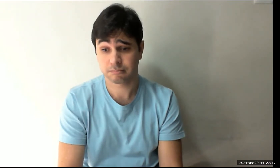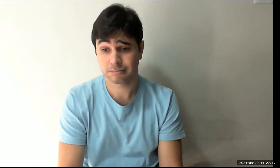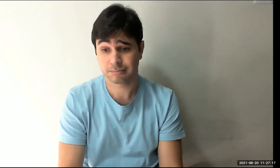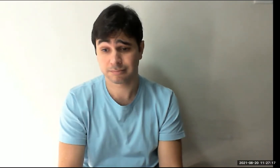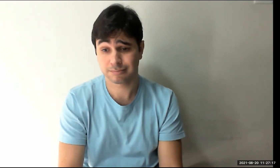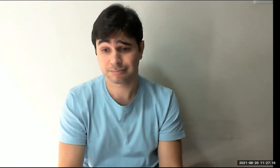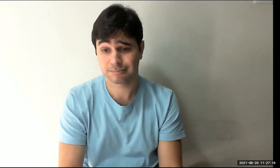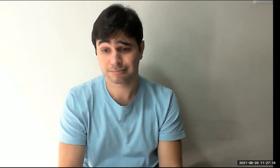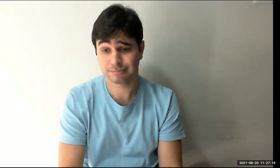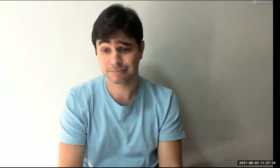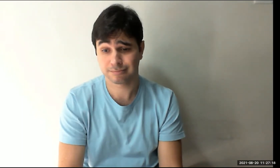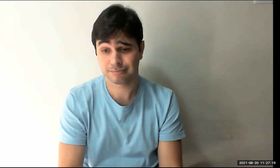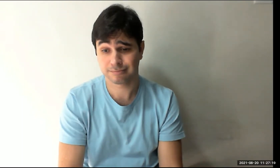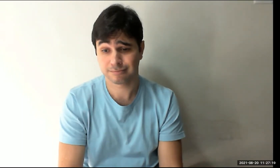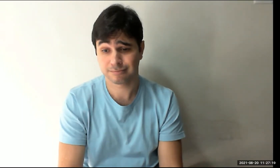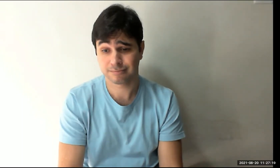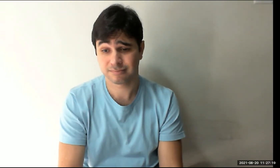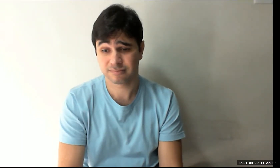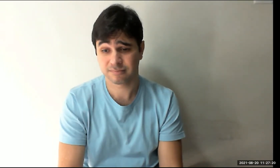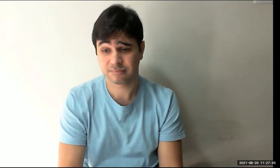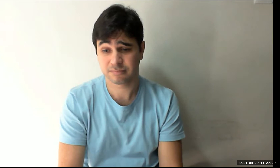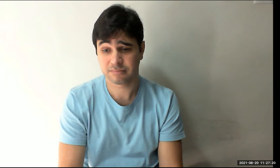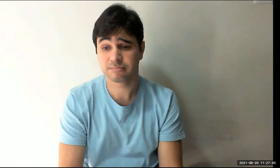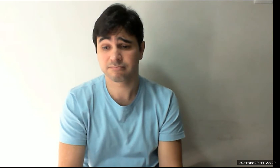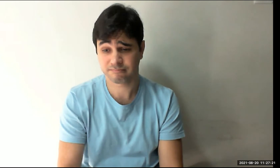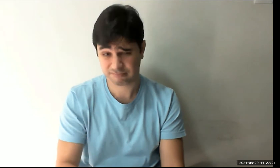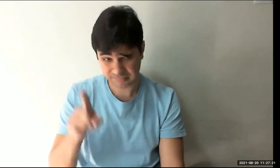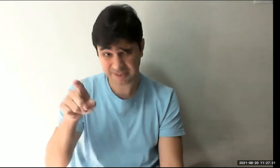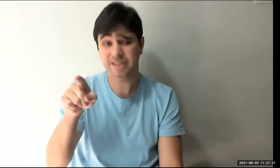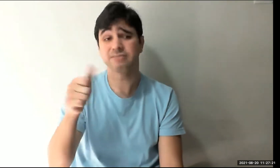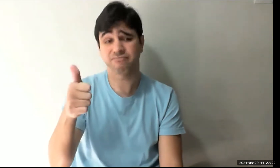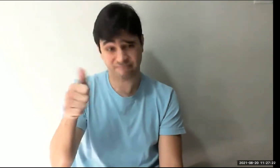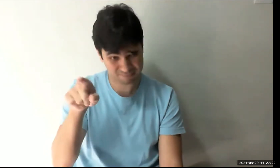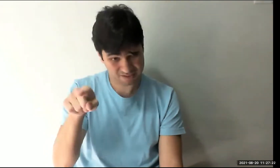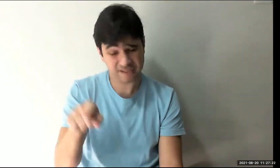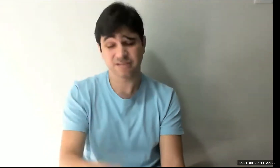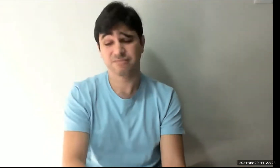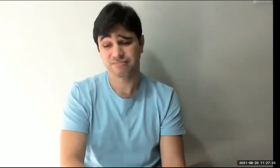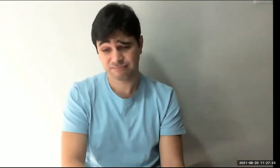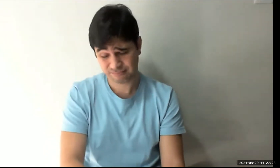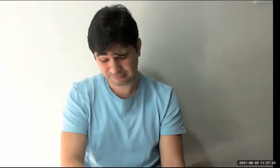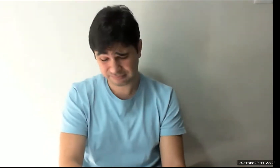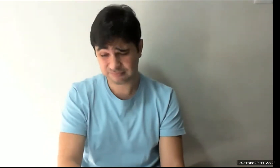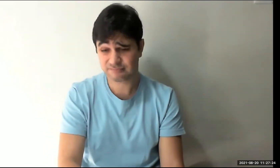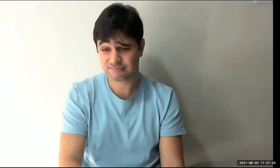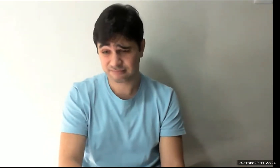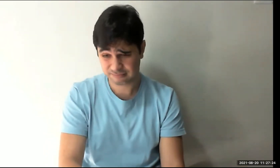ele já é um senhor de idade e as pessoas jovens ficavam olhando e ele criava esse movimento dentro